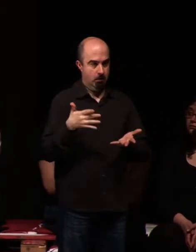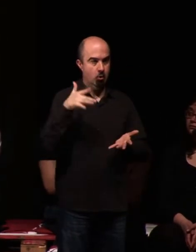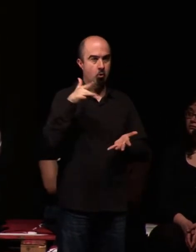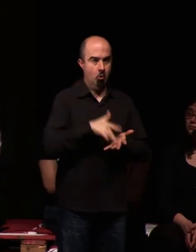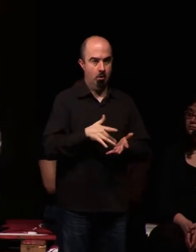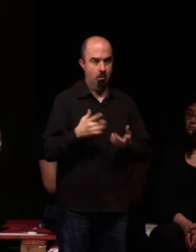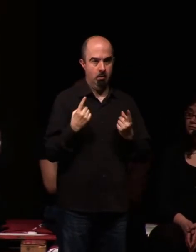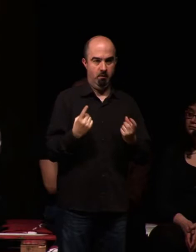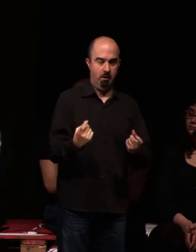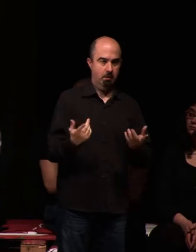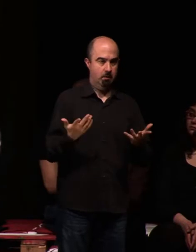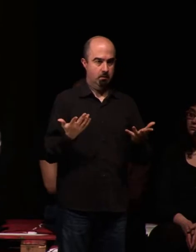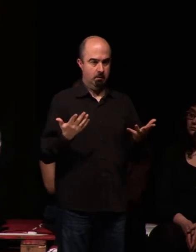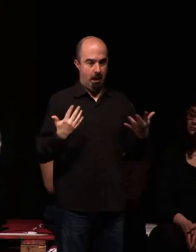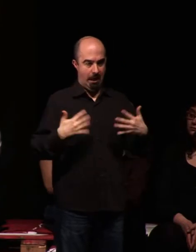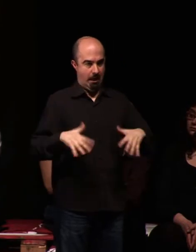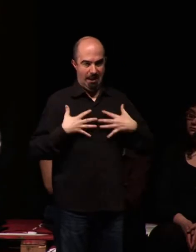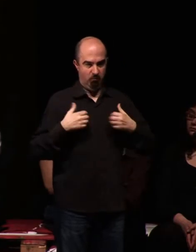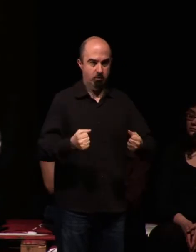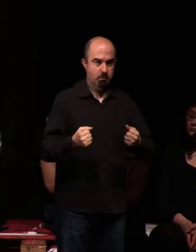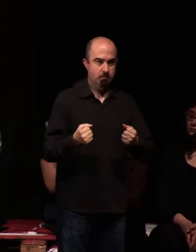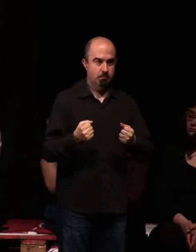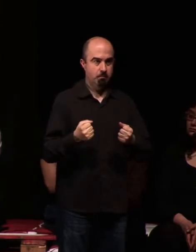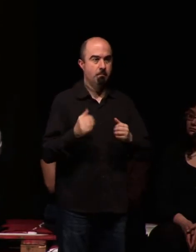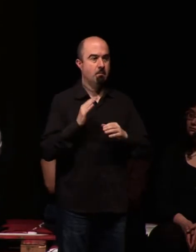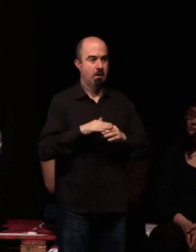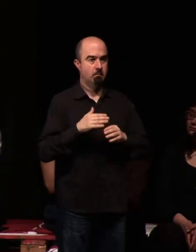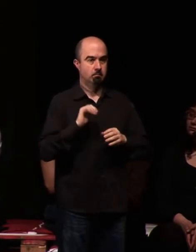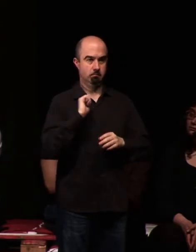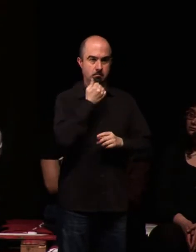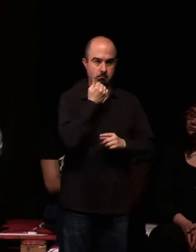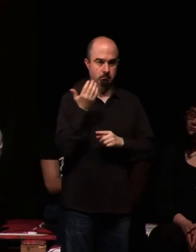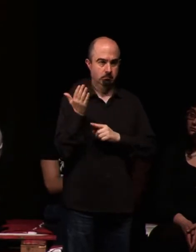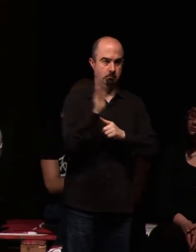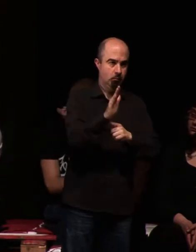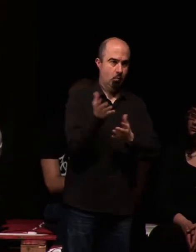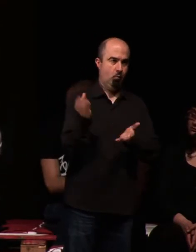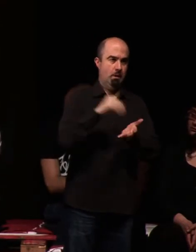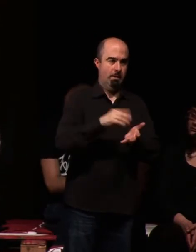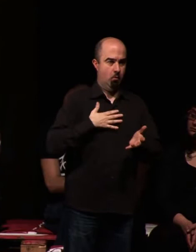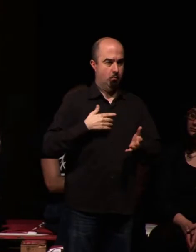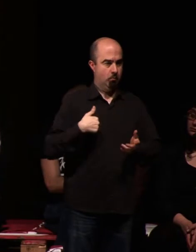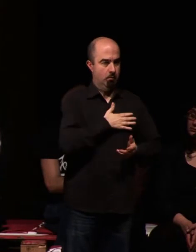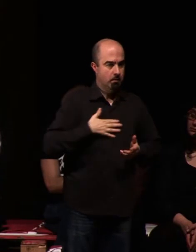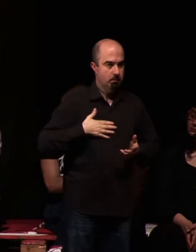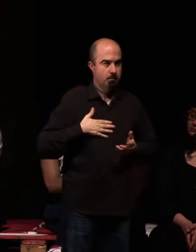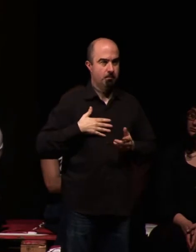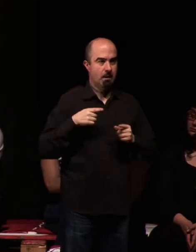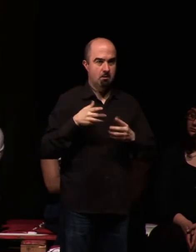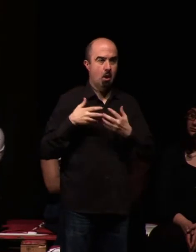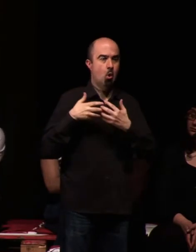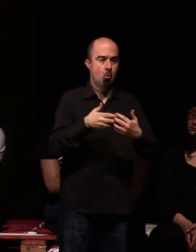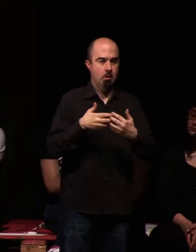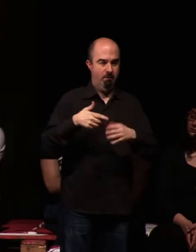oportú, segurament imprescindible, per reivindicar o per expressar novament el nostre desig que en aquesta lluita